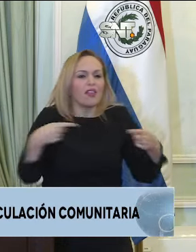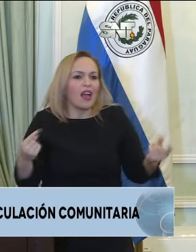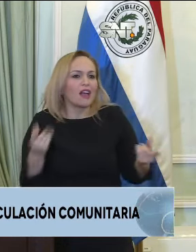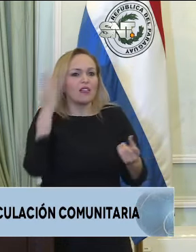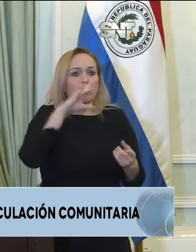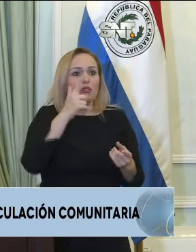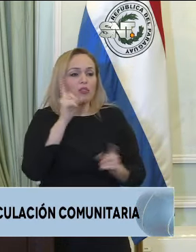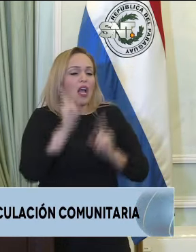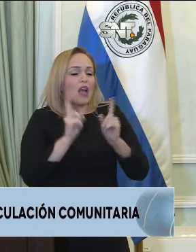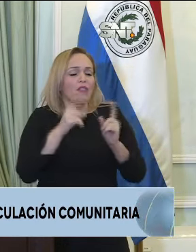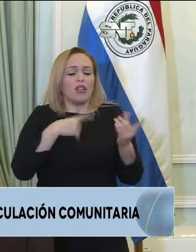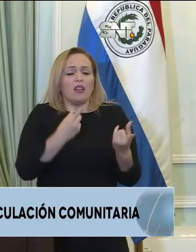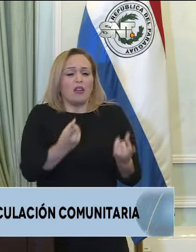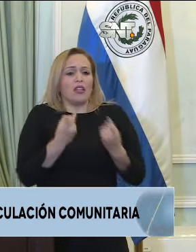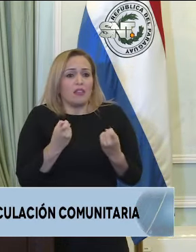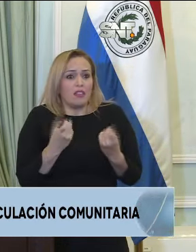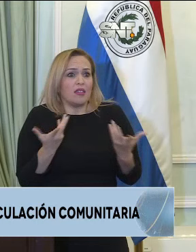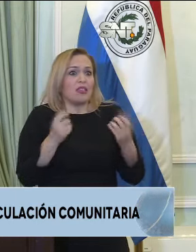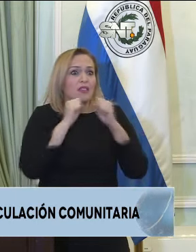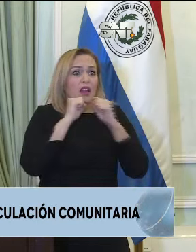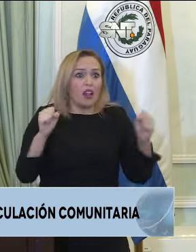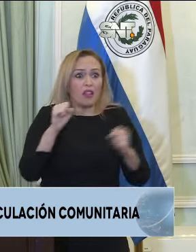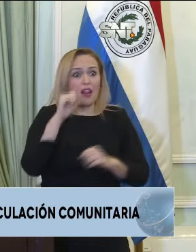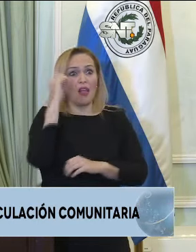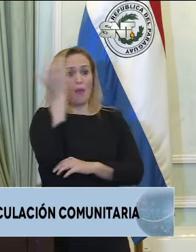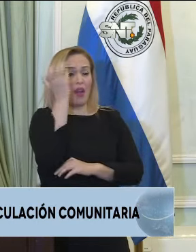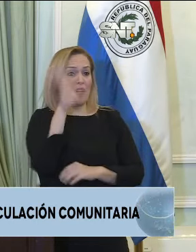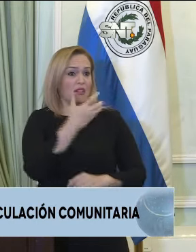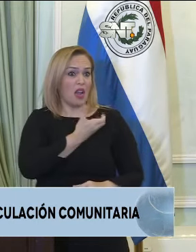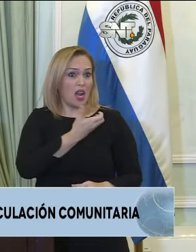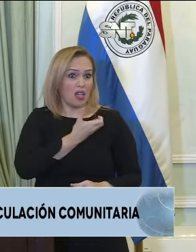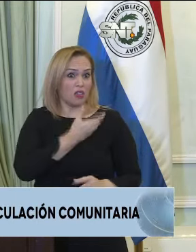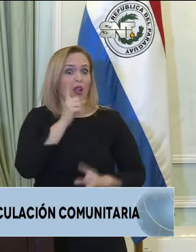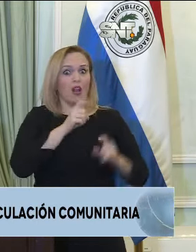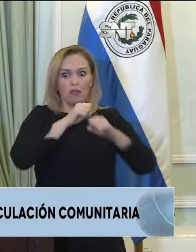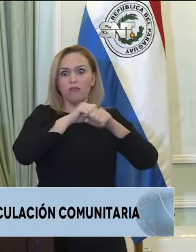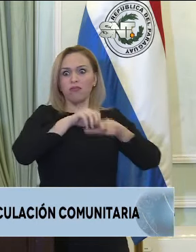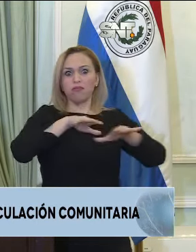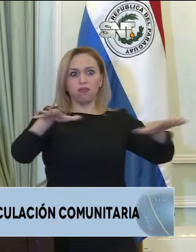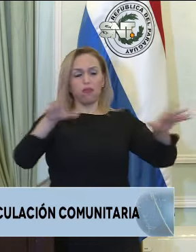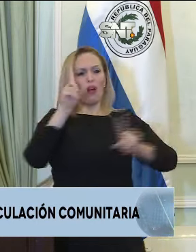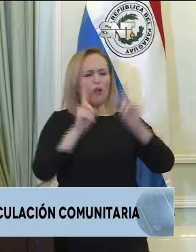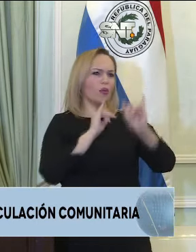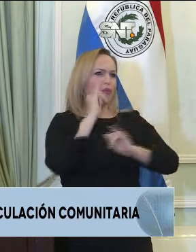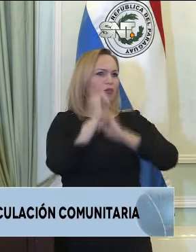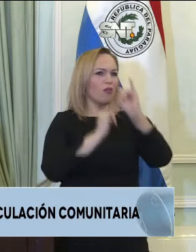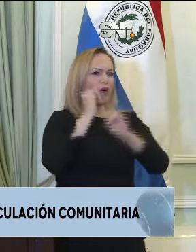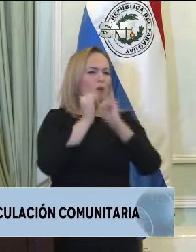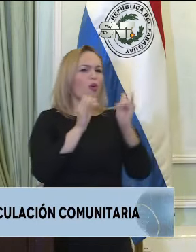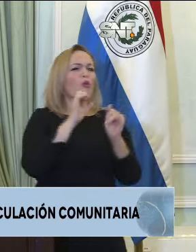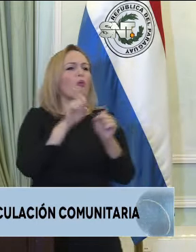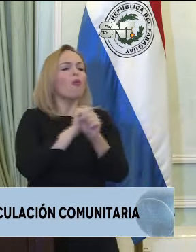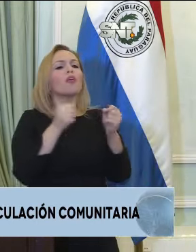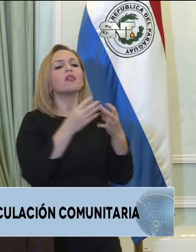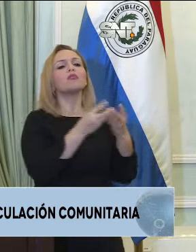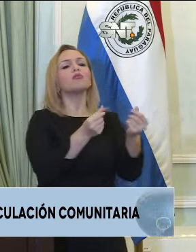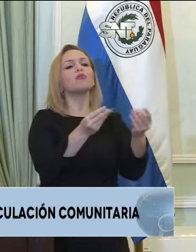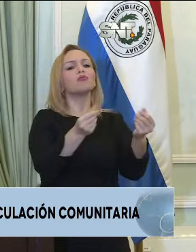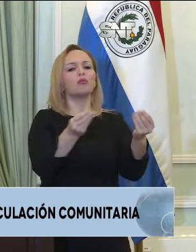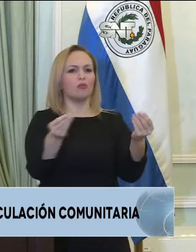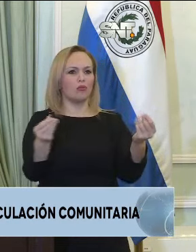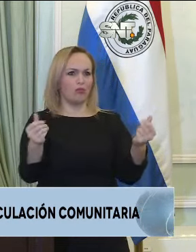puedan estar pasando necesidades. La Secretaría de Emergencia Nacional salió en varios medios y va a seguir informando de cómo vamos